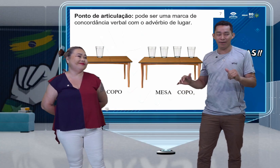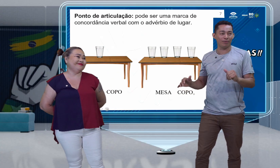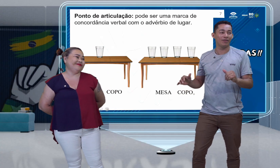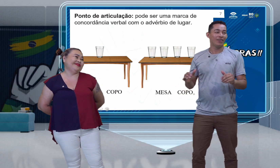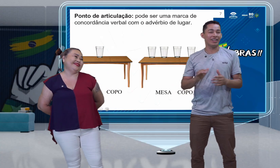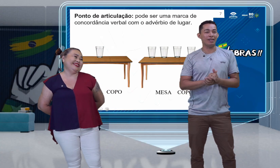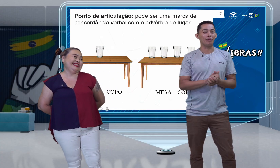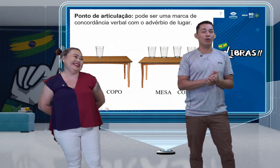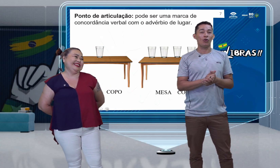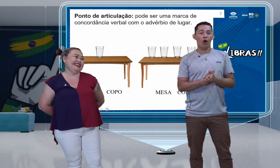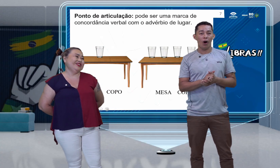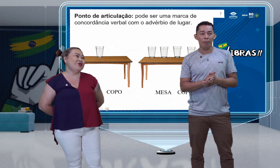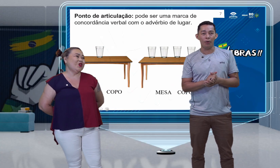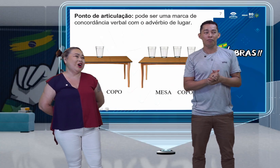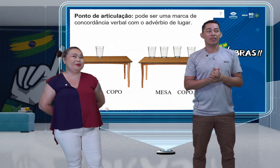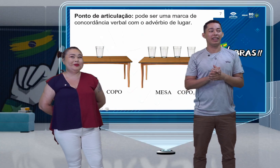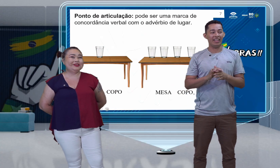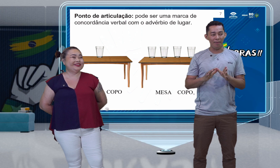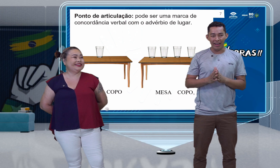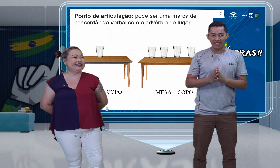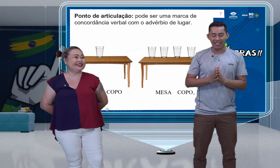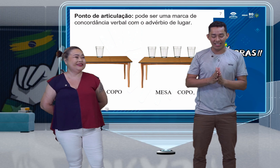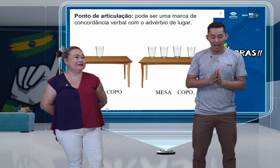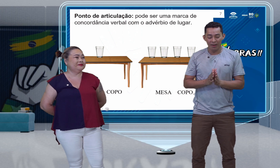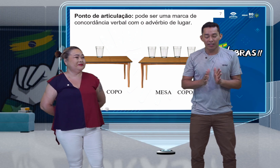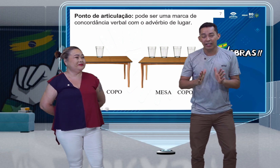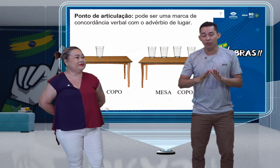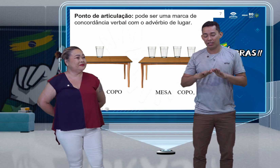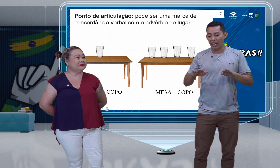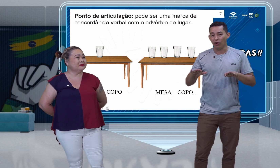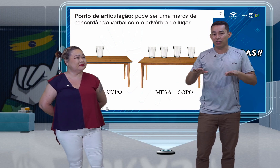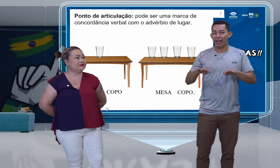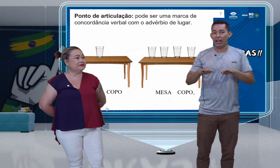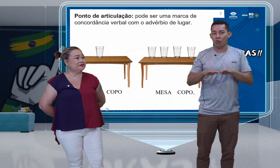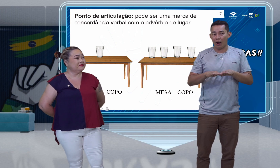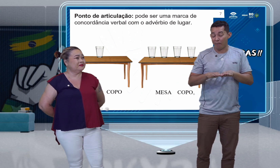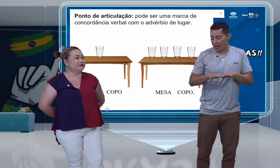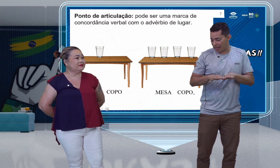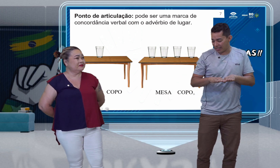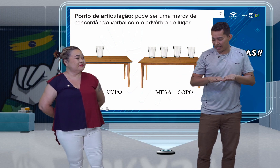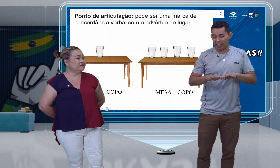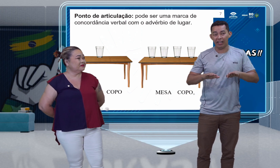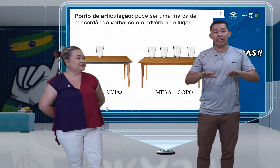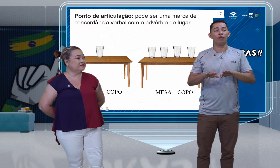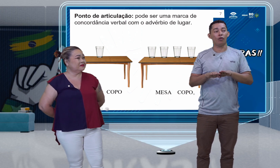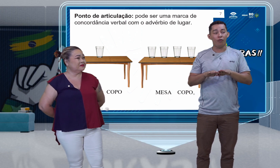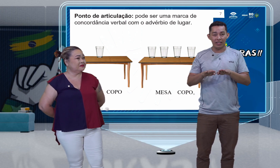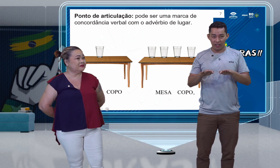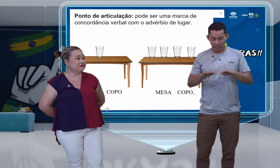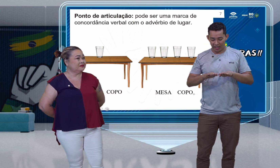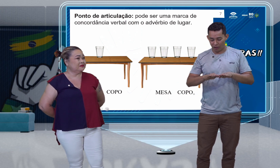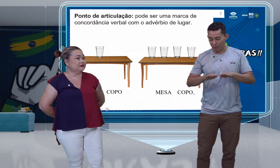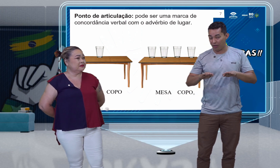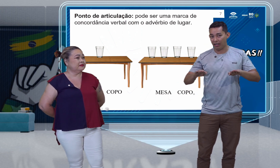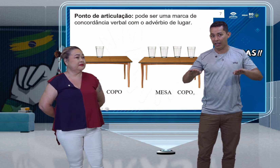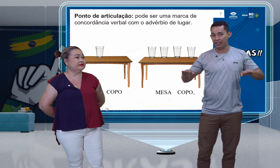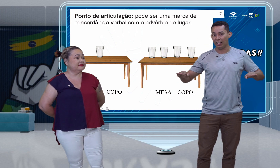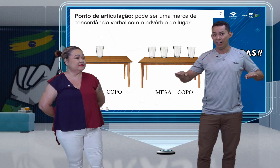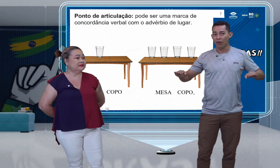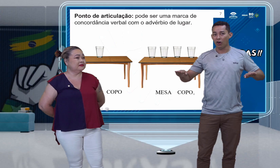exemplo. Exemplo do copo e da mesa, tá? Então, se eu tenho uma mesa aqui, eu vou fazer o sinal de mesa,